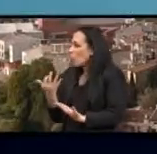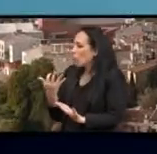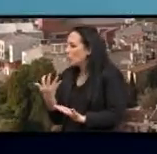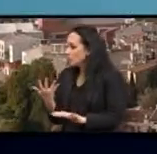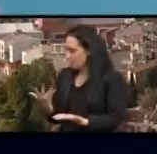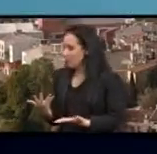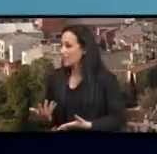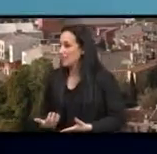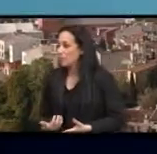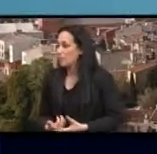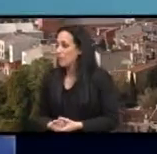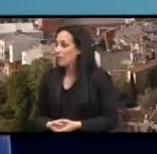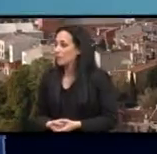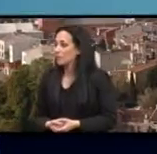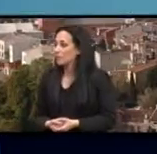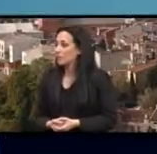un poco.